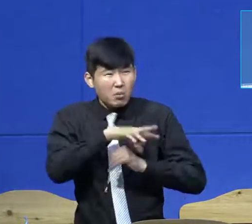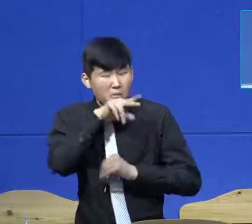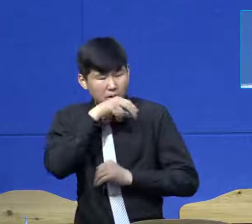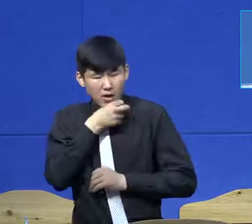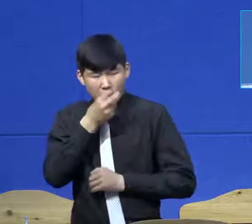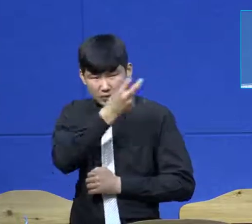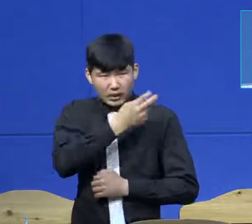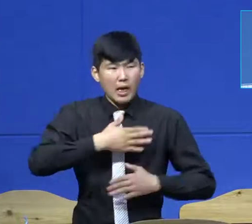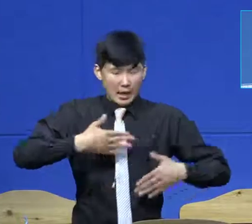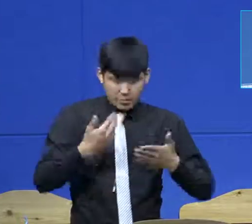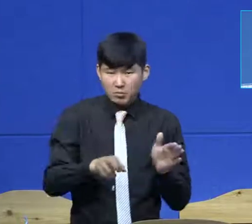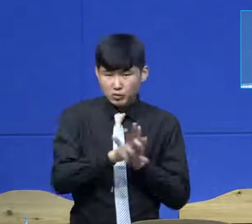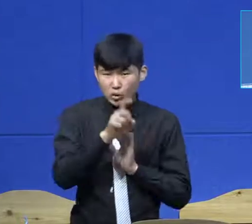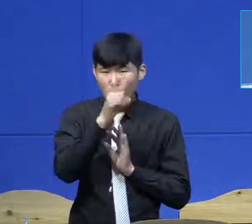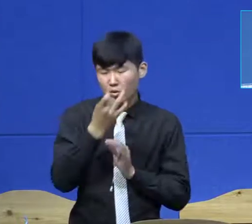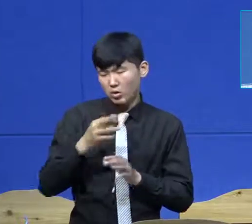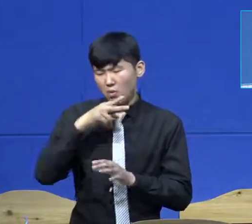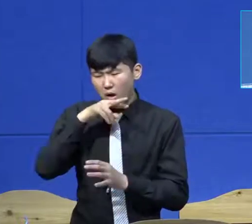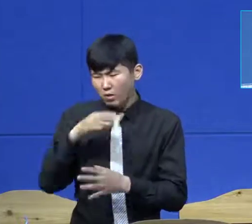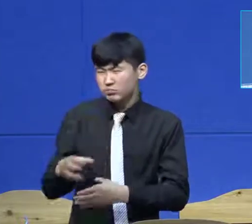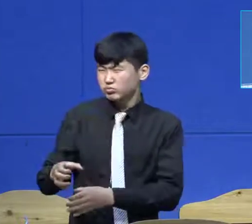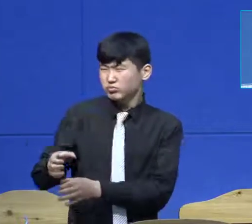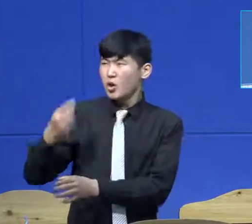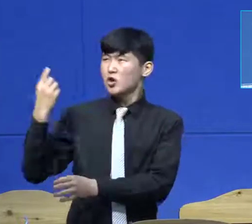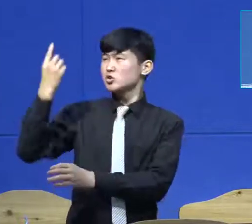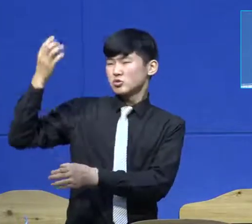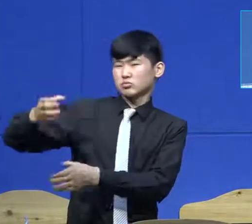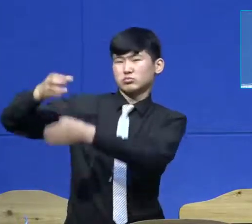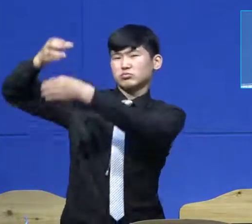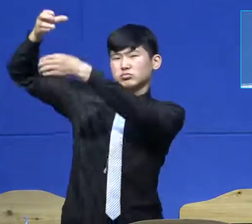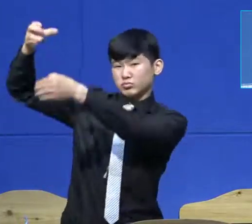Тэм учраас хүрлэр могоо хийгээд шургаагны орой дээр өндөрт байрлуулсан.